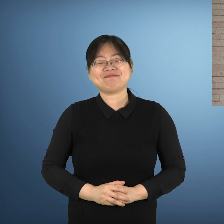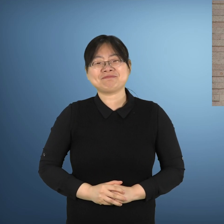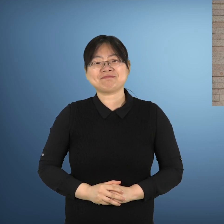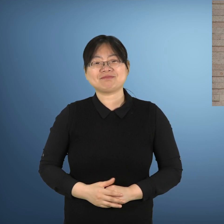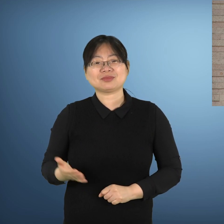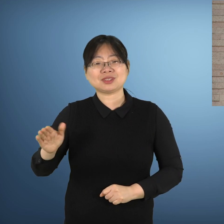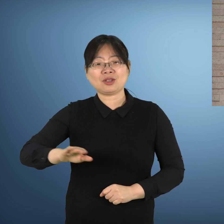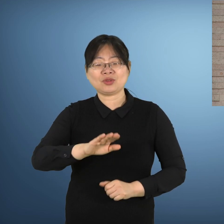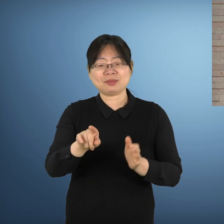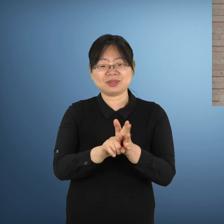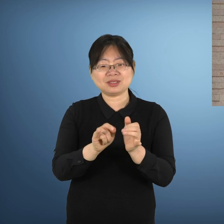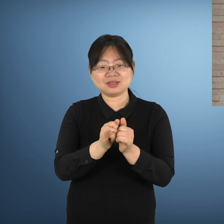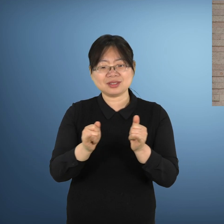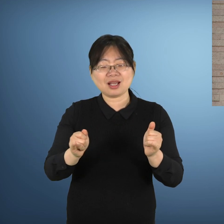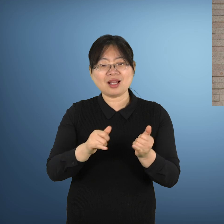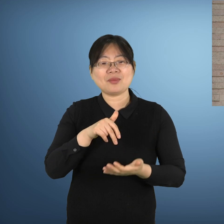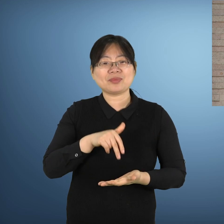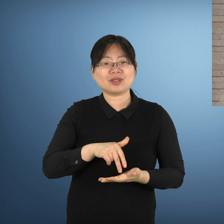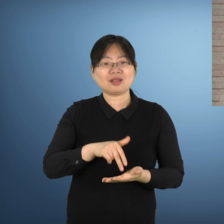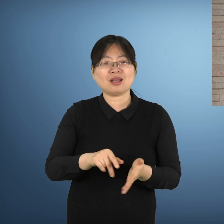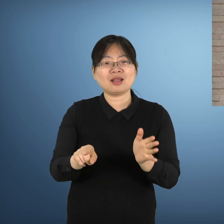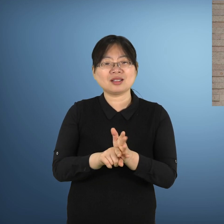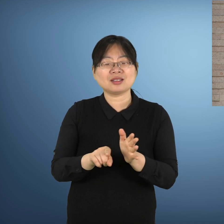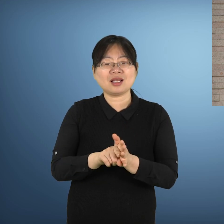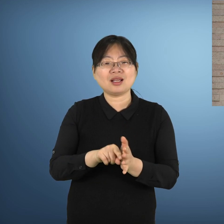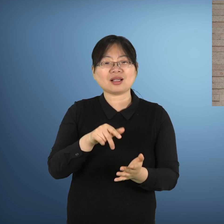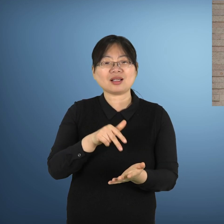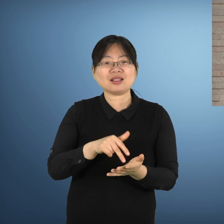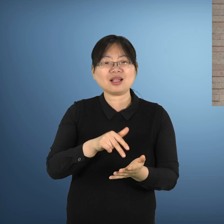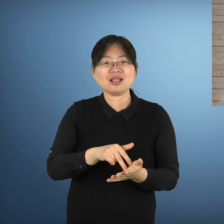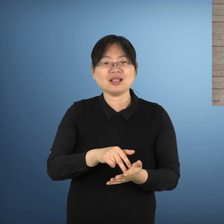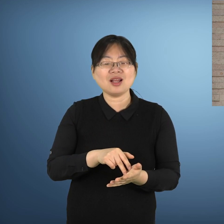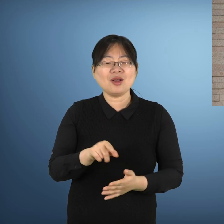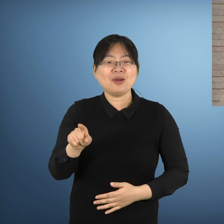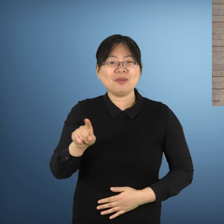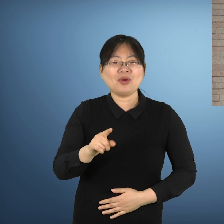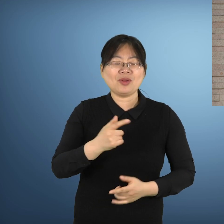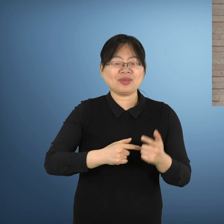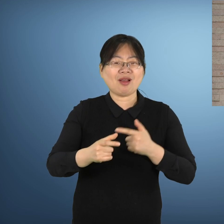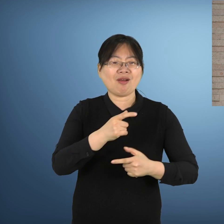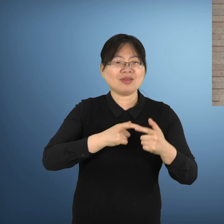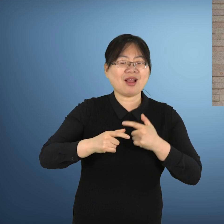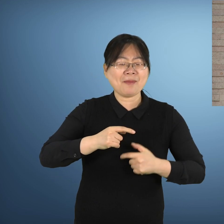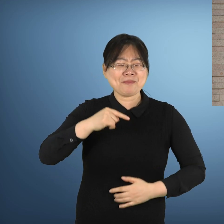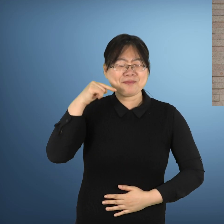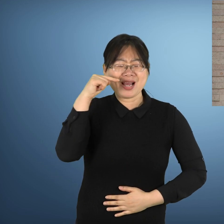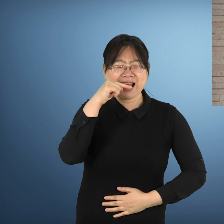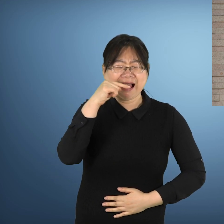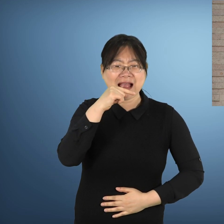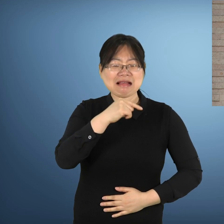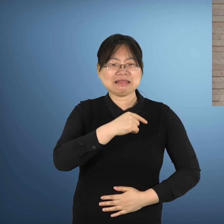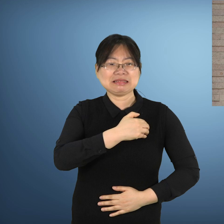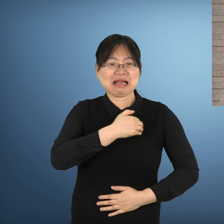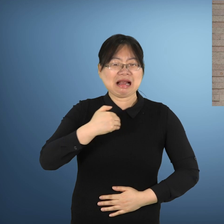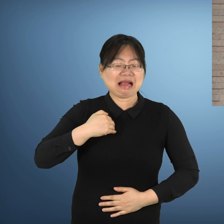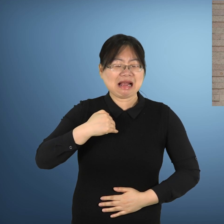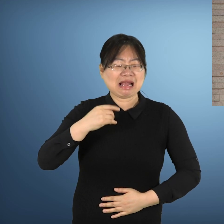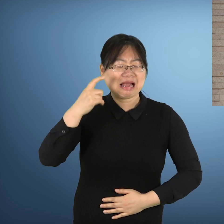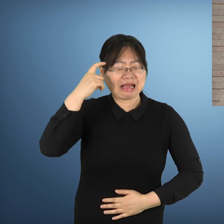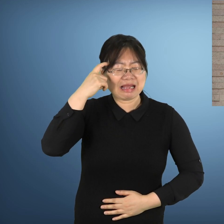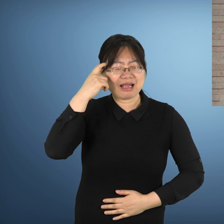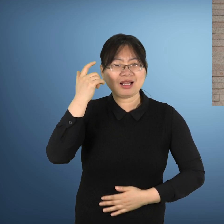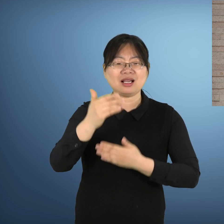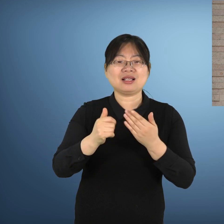우리 신앙인들에게는 누구나 신앙적인 결백증들이 다 있어요. 떳떳해야 하나님 앞에 나올